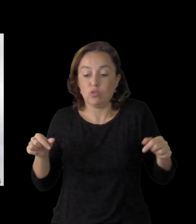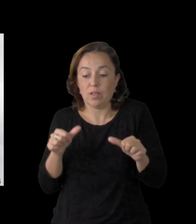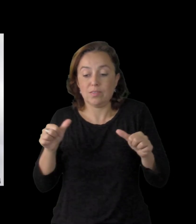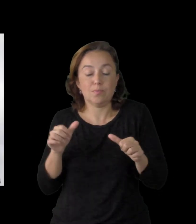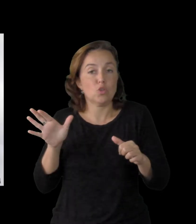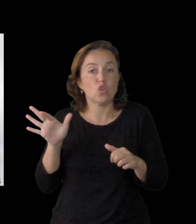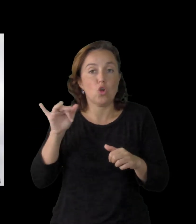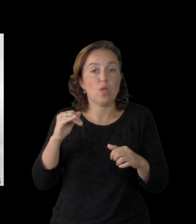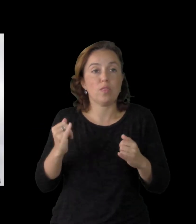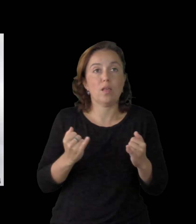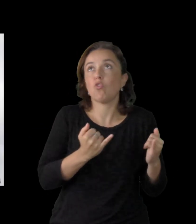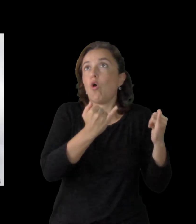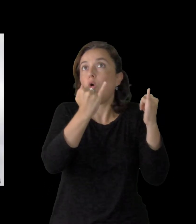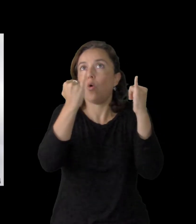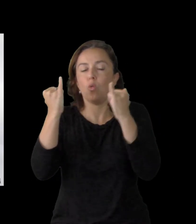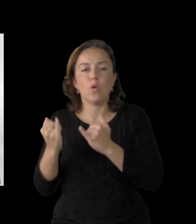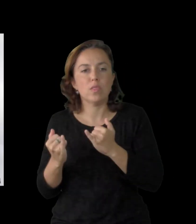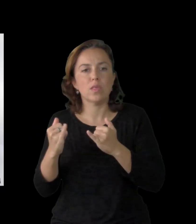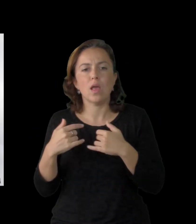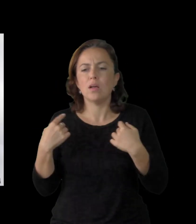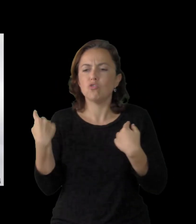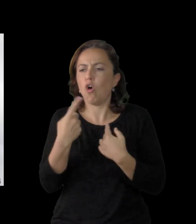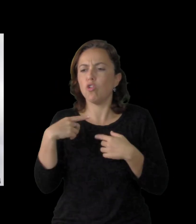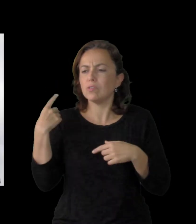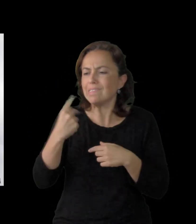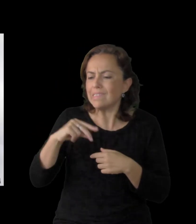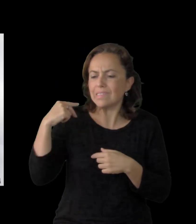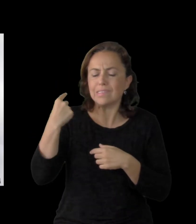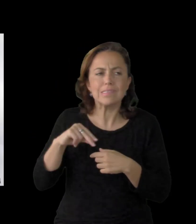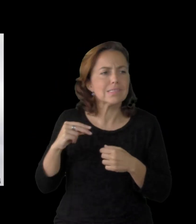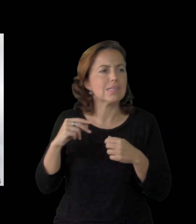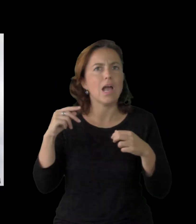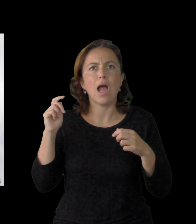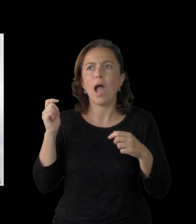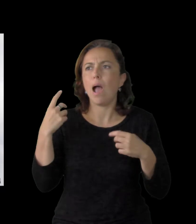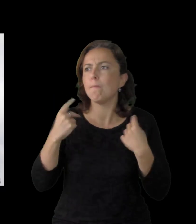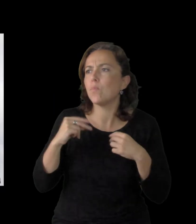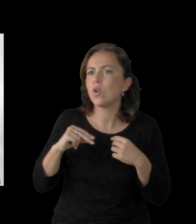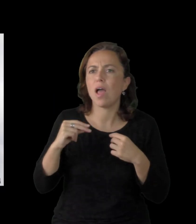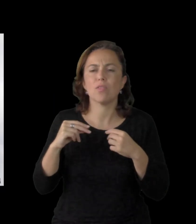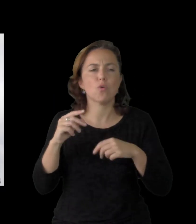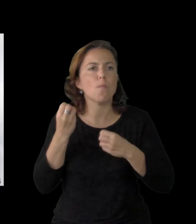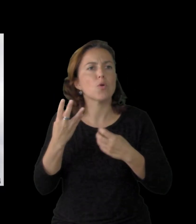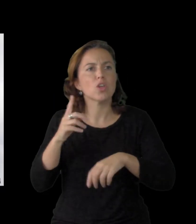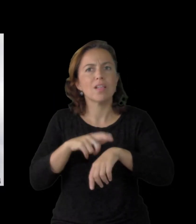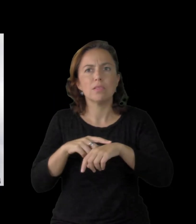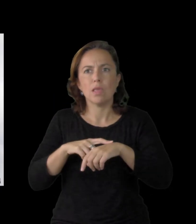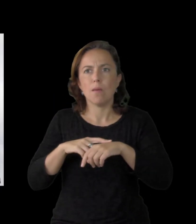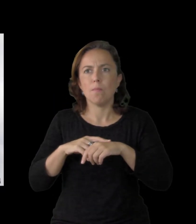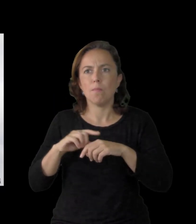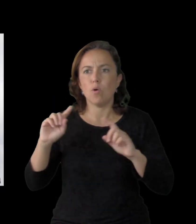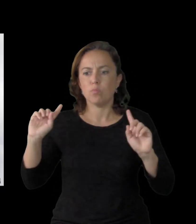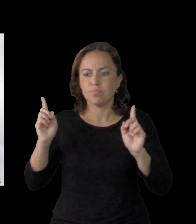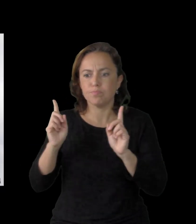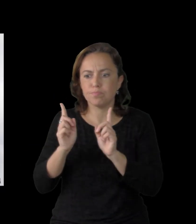la prisa por hacer las cosas, ya que el tiempo es tirano. El tiempo es